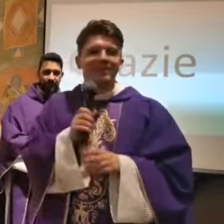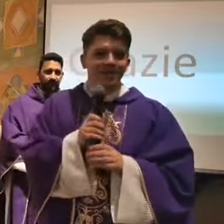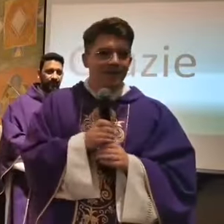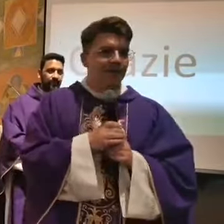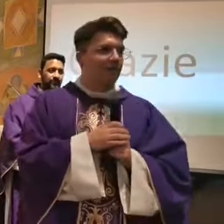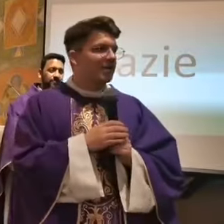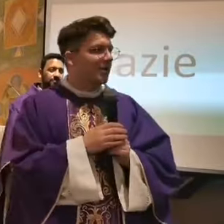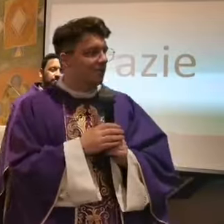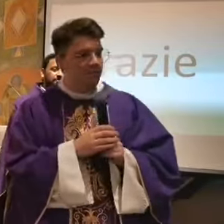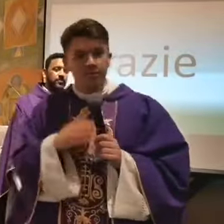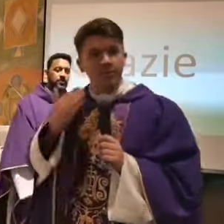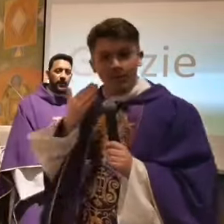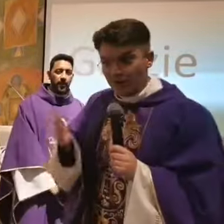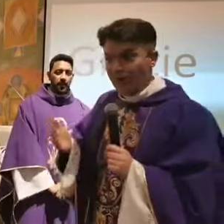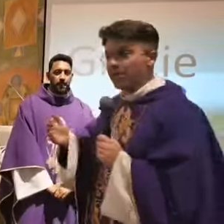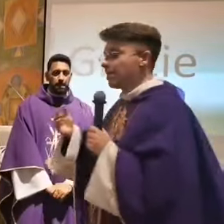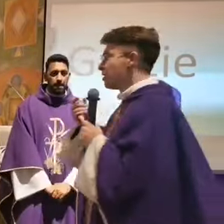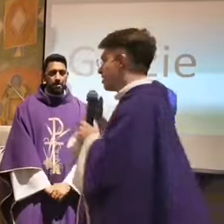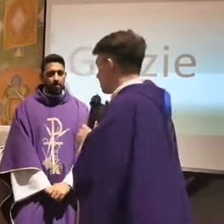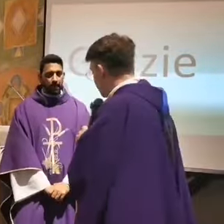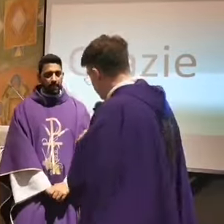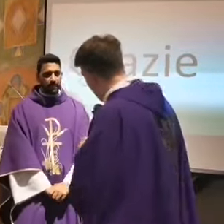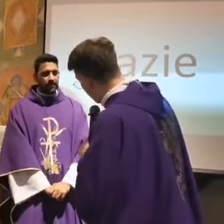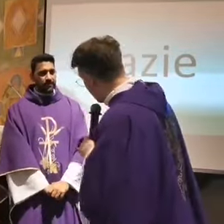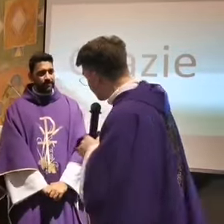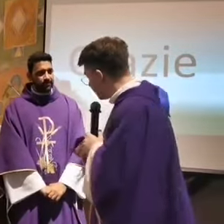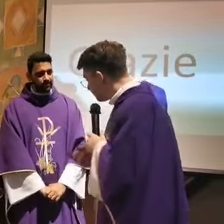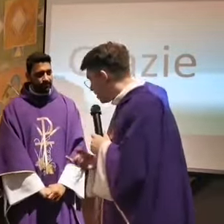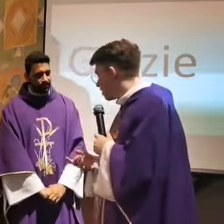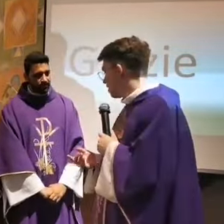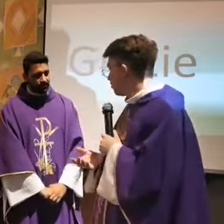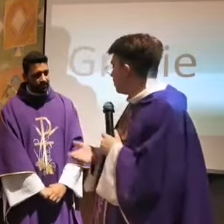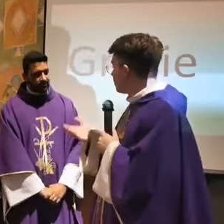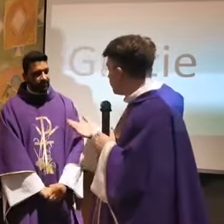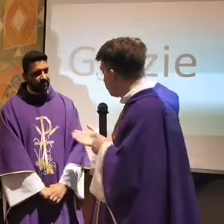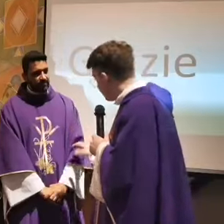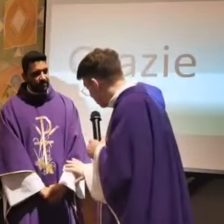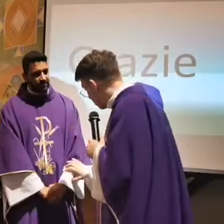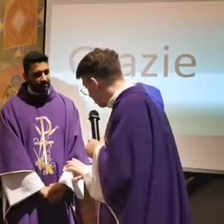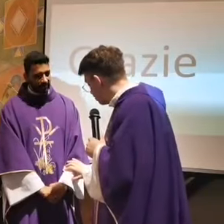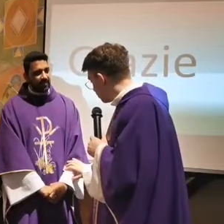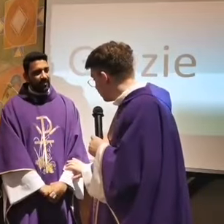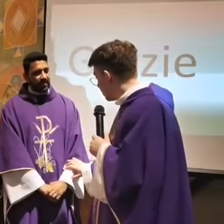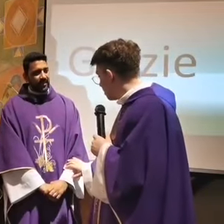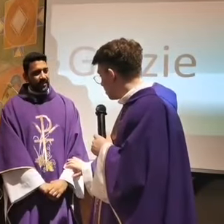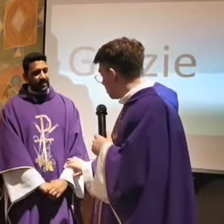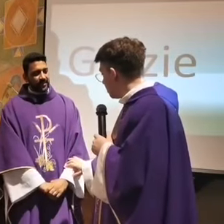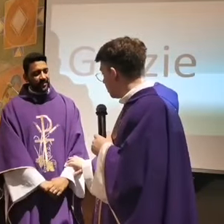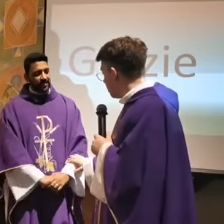Dobrze, bardzo dziękujemy za te słowa. Irvino,